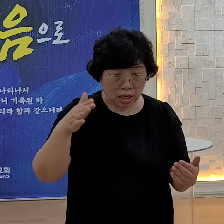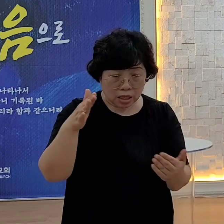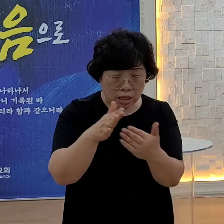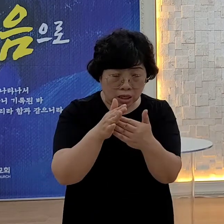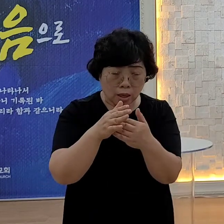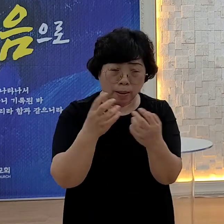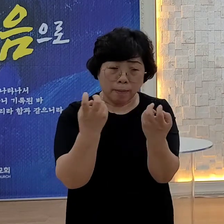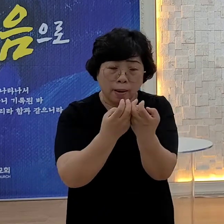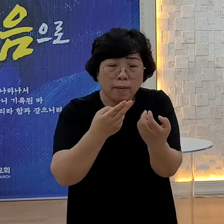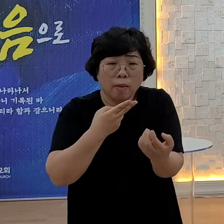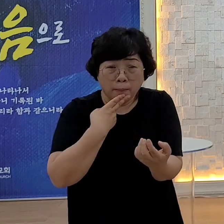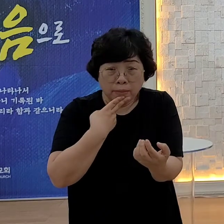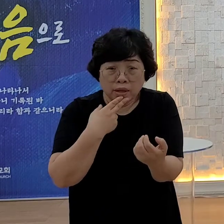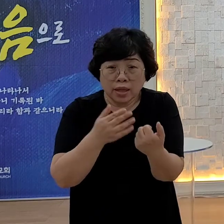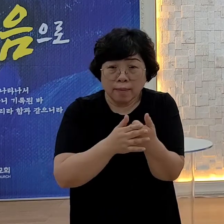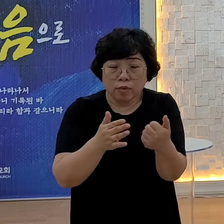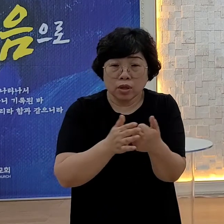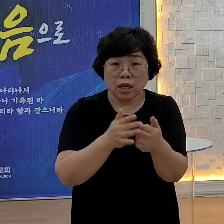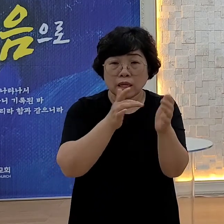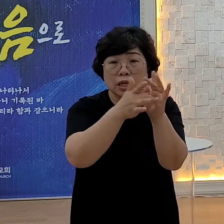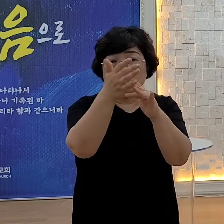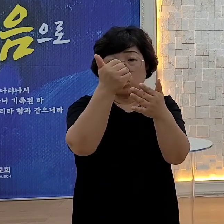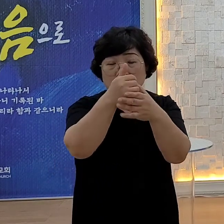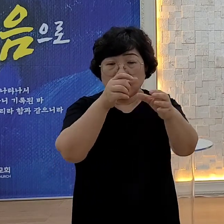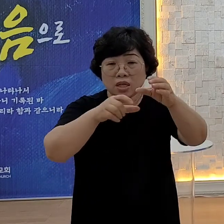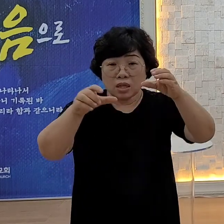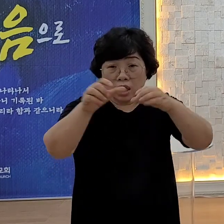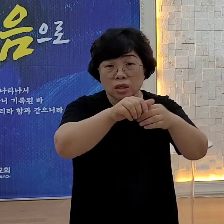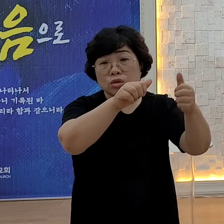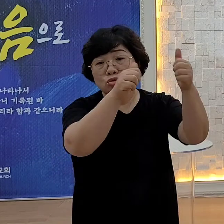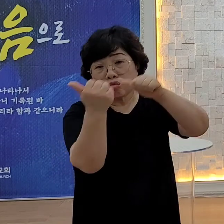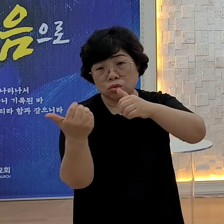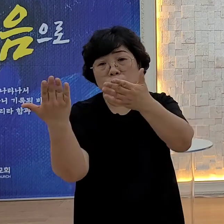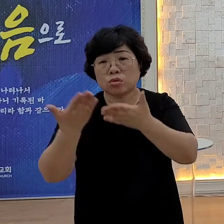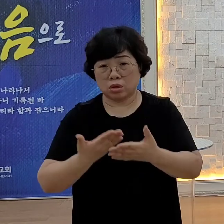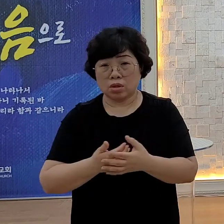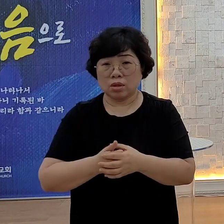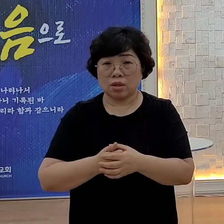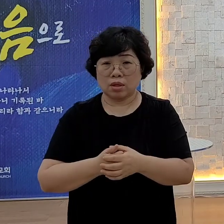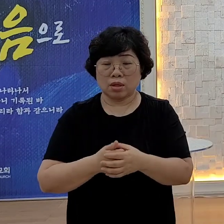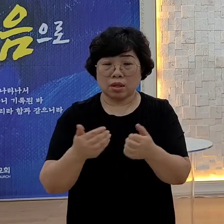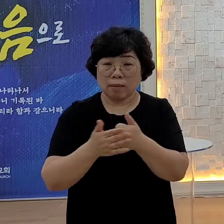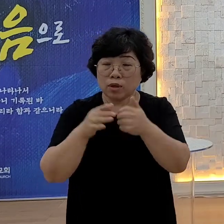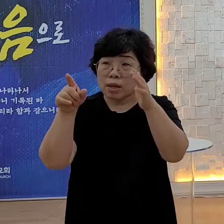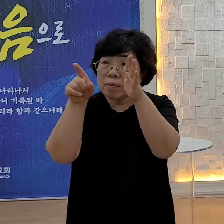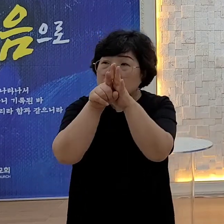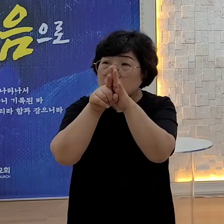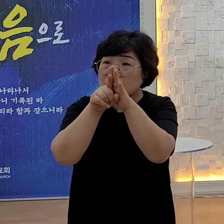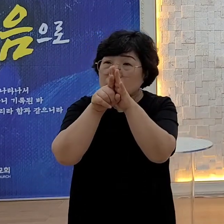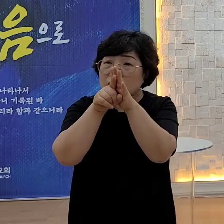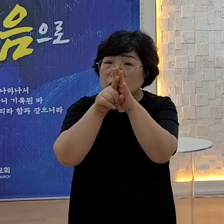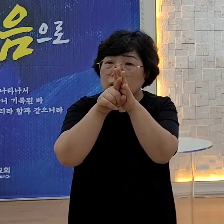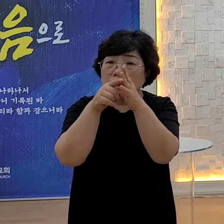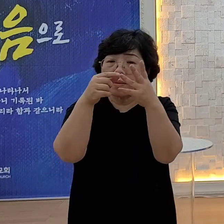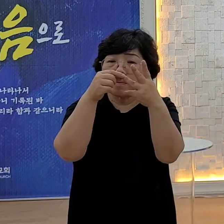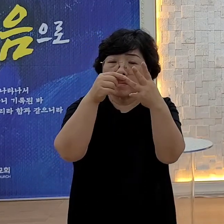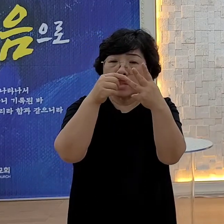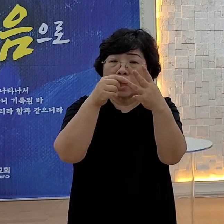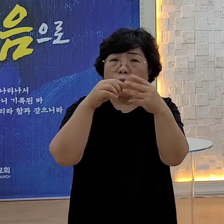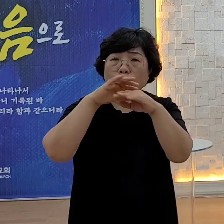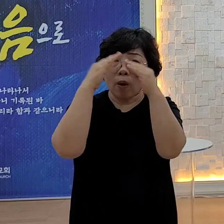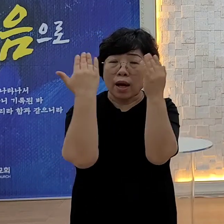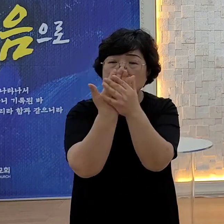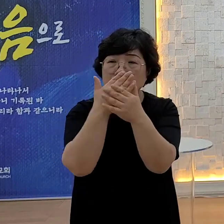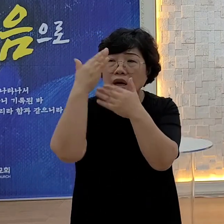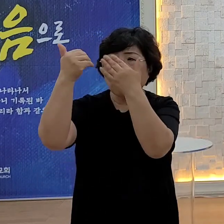사랑을 보이시오. 그래서 믿음은 뭐라고요? 하나님의 은혜로 완성이 됩니다. 내가